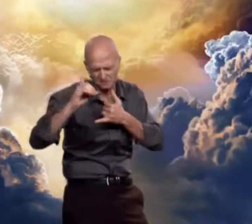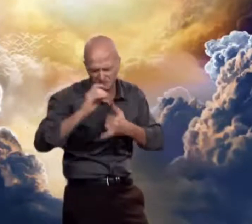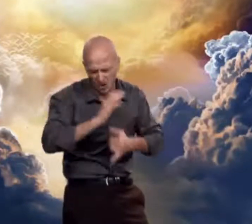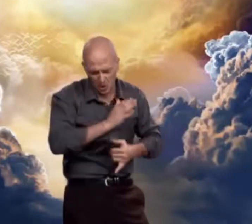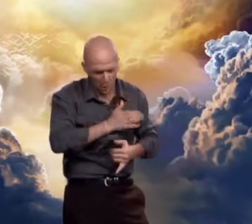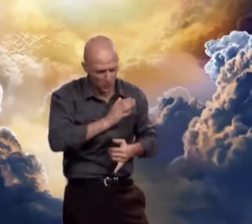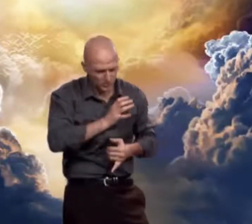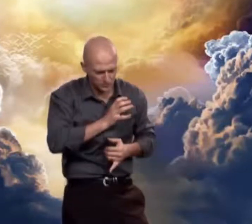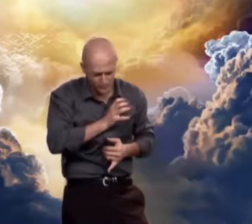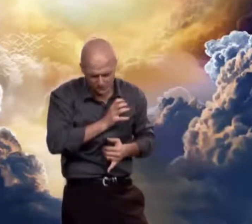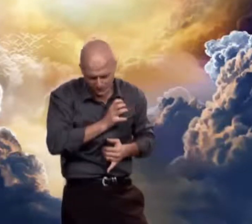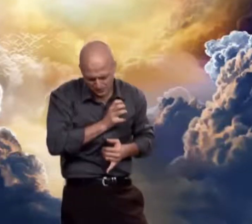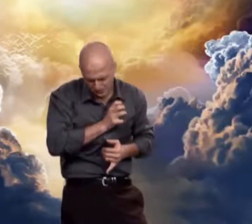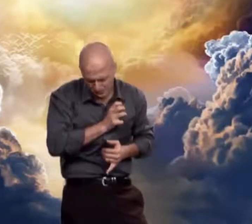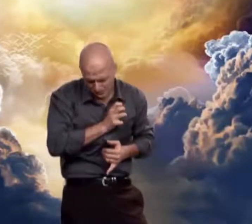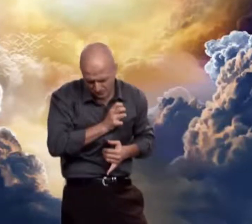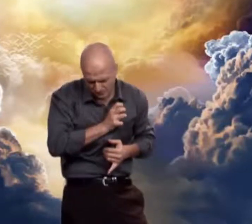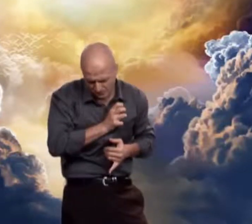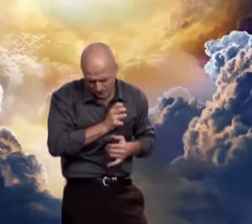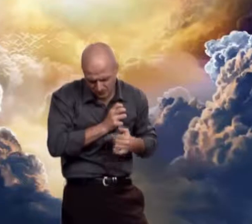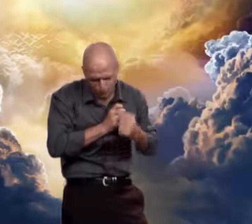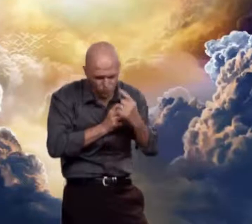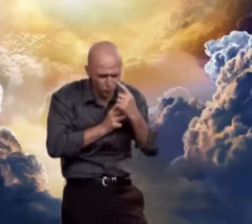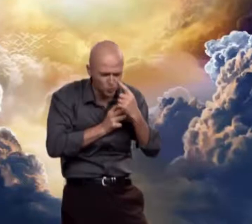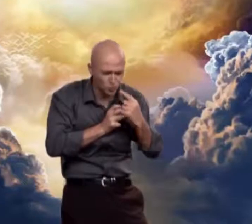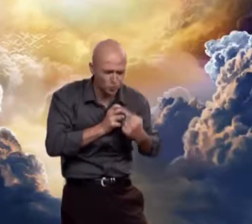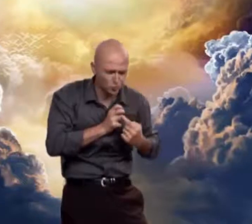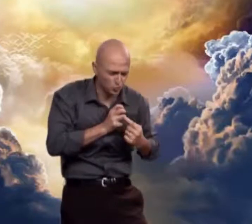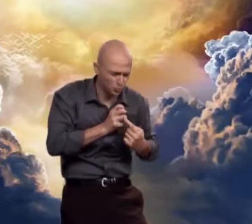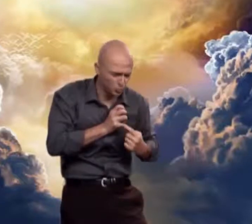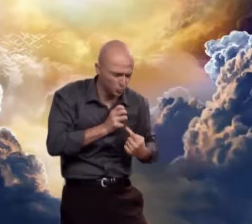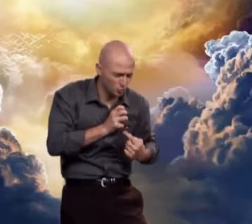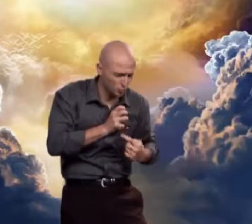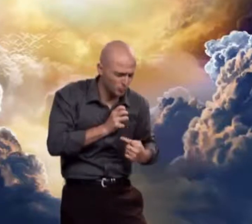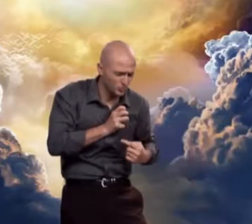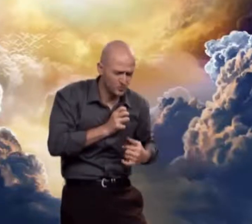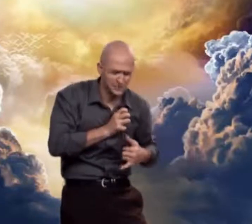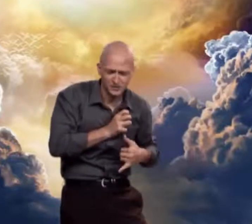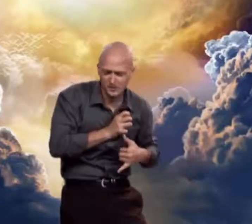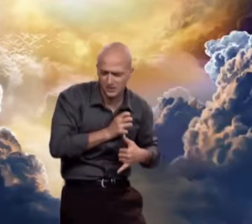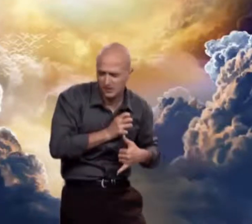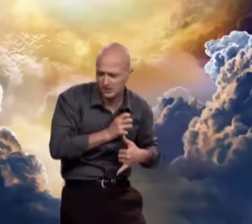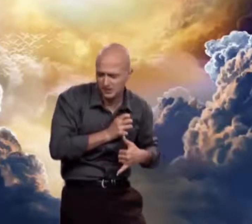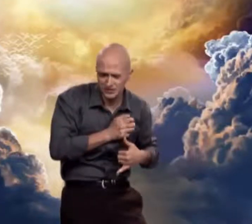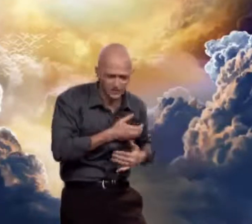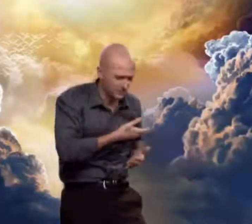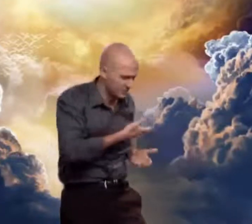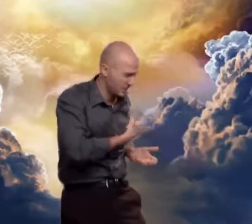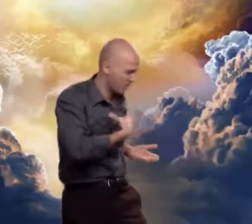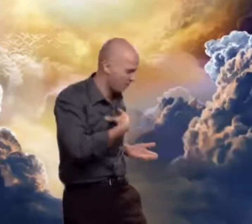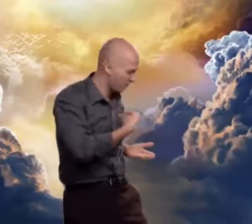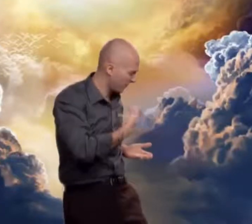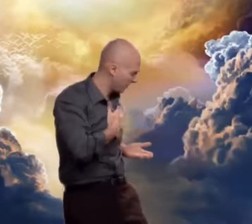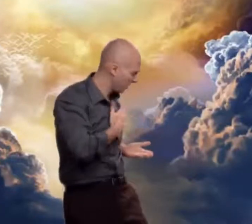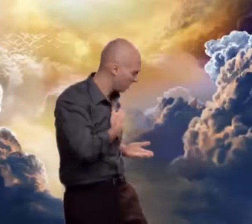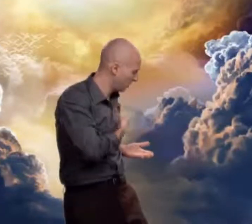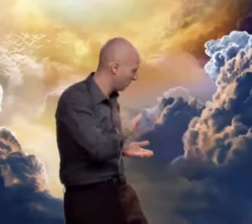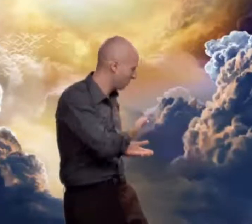algum. O mal jamais se manifestará outra vez. A lei de Deus será honrada como a lei da liberdade.